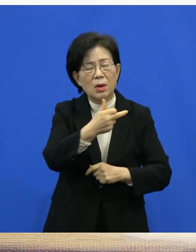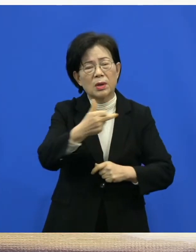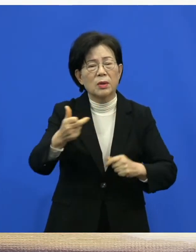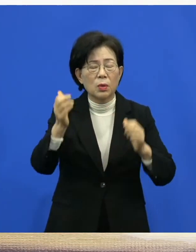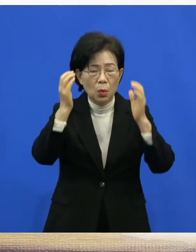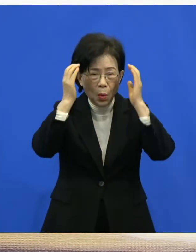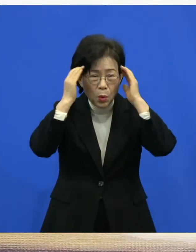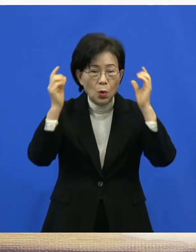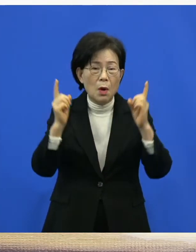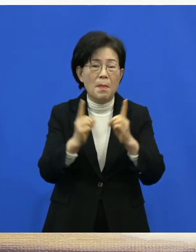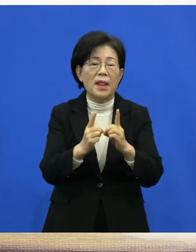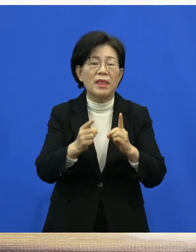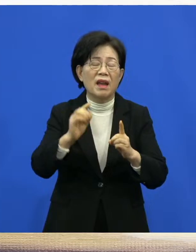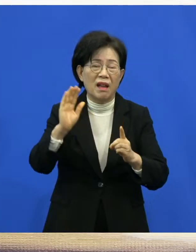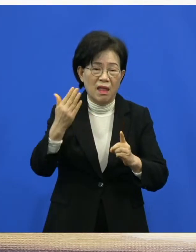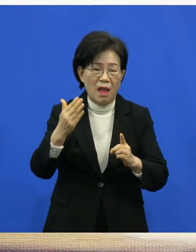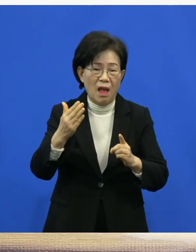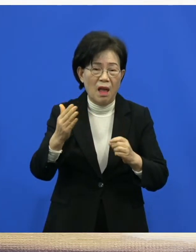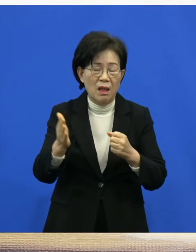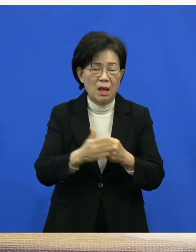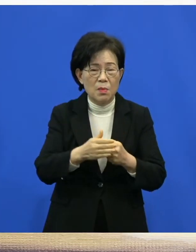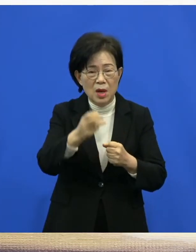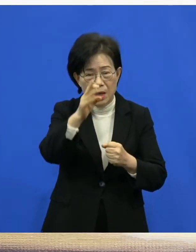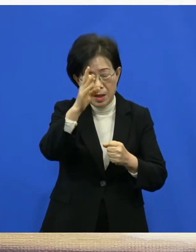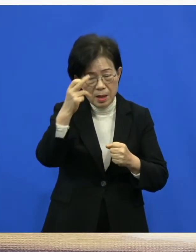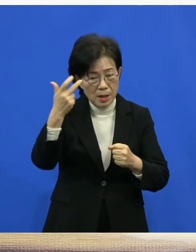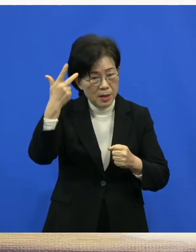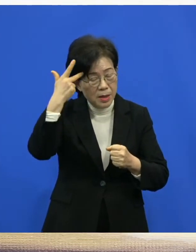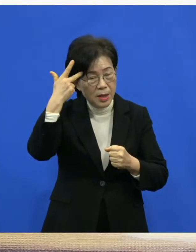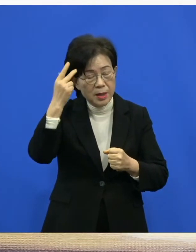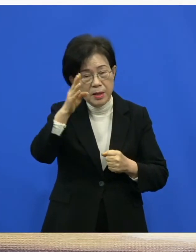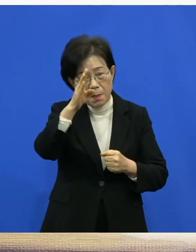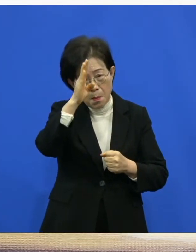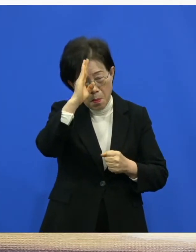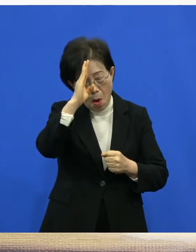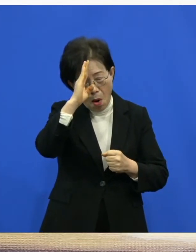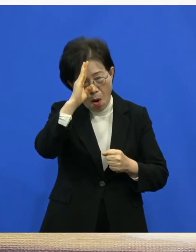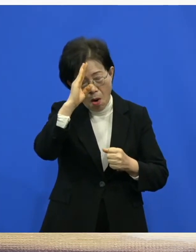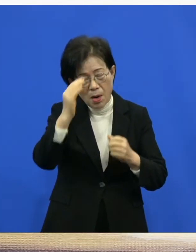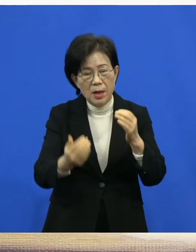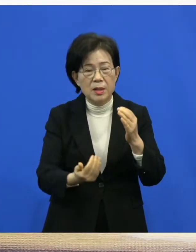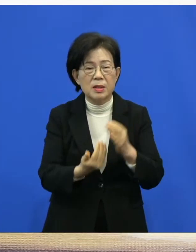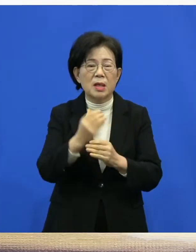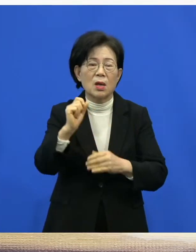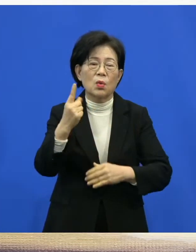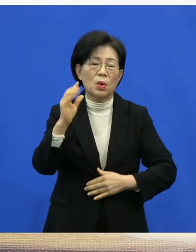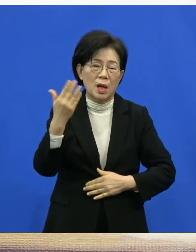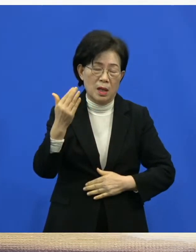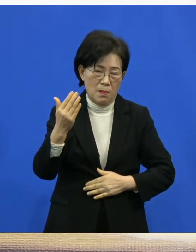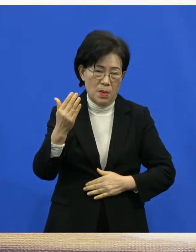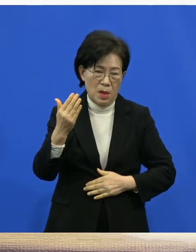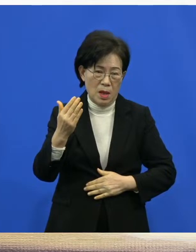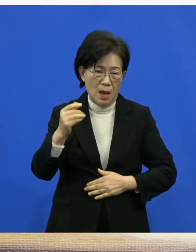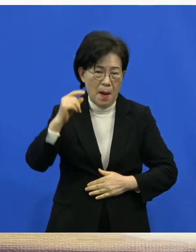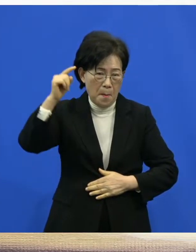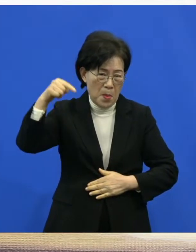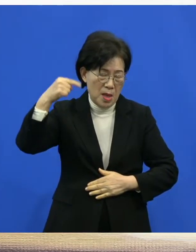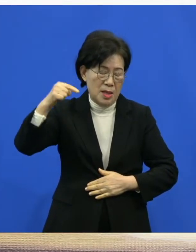그게 정신병에 걸리는 거예요. 부정하니까. 그 현실을 부정하니까. 그걸 받아들이지 못하니까 미치는